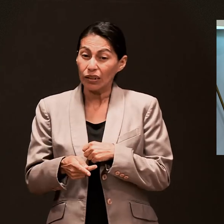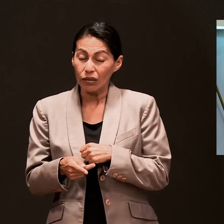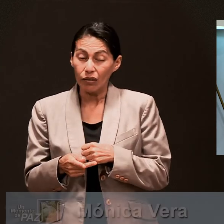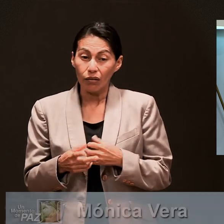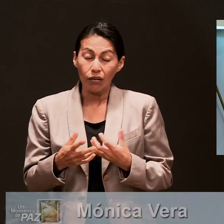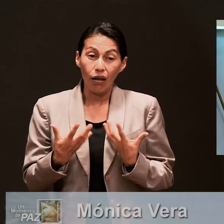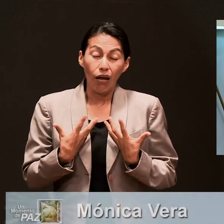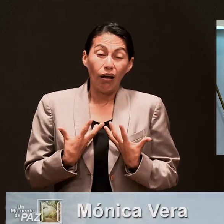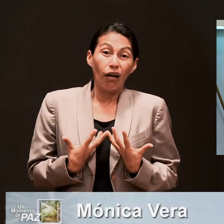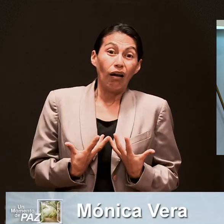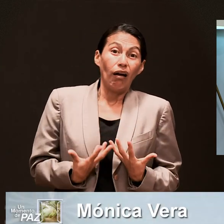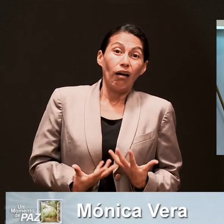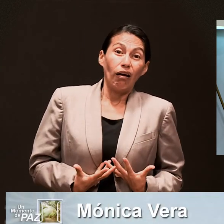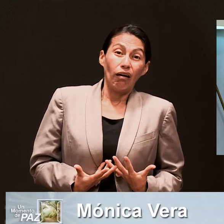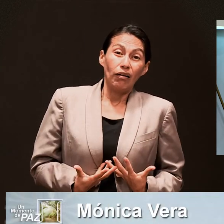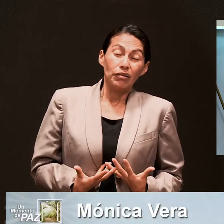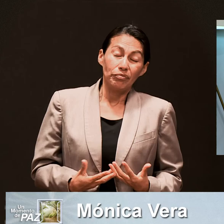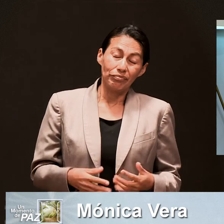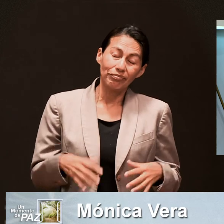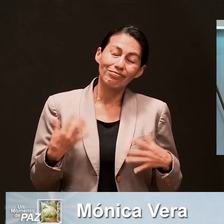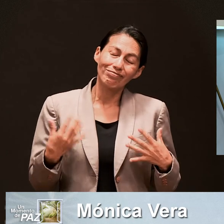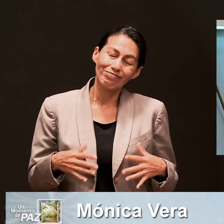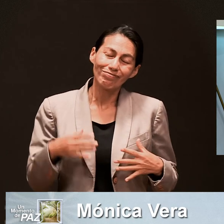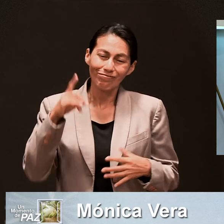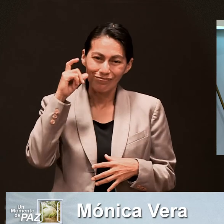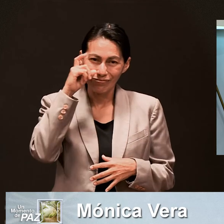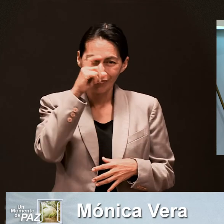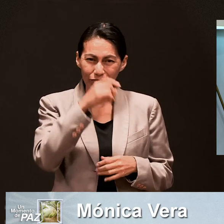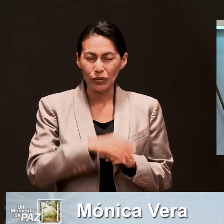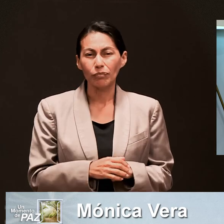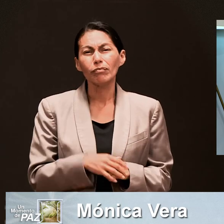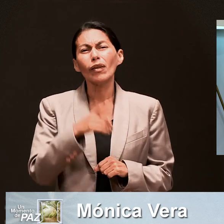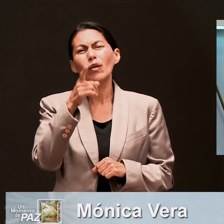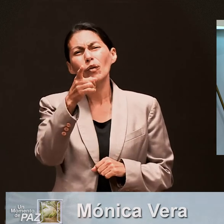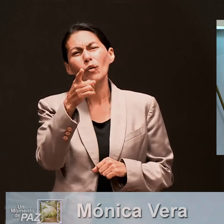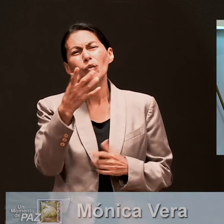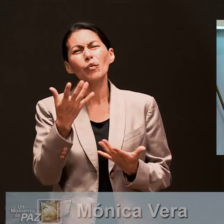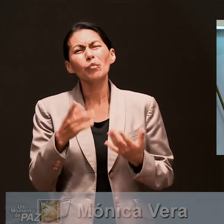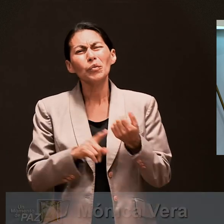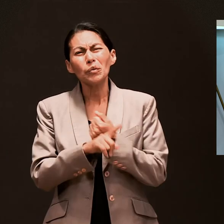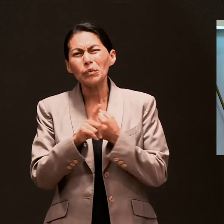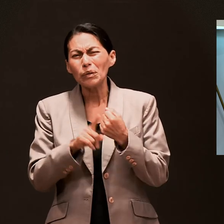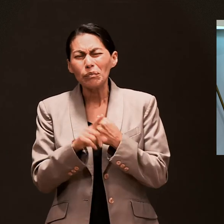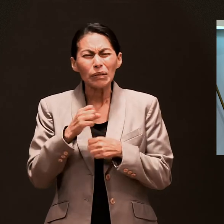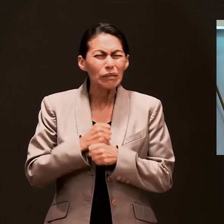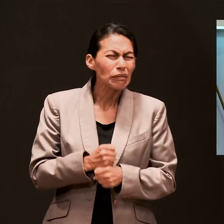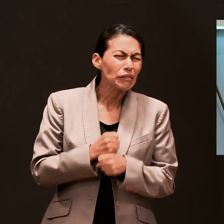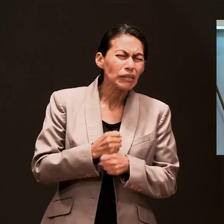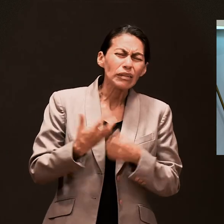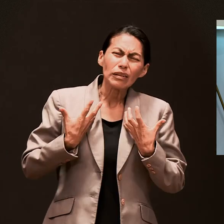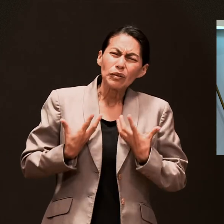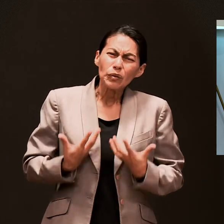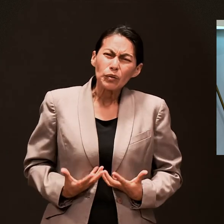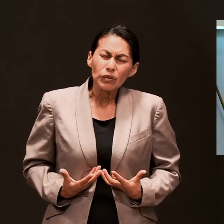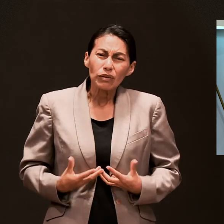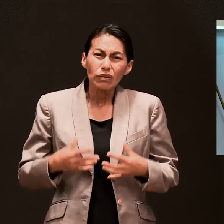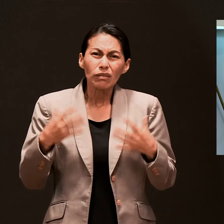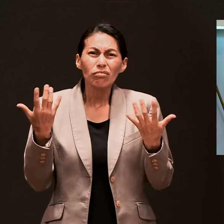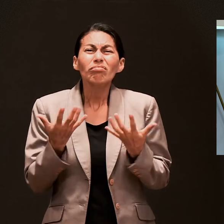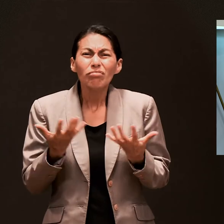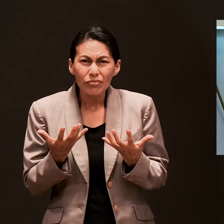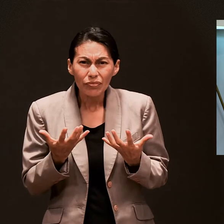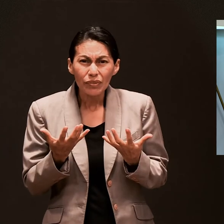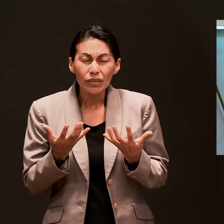se avecina Qué haces cuando tienes una crisis en la vida a quien acudes en